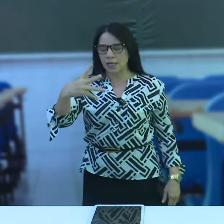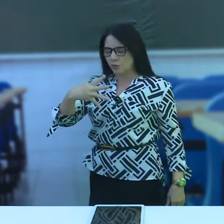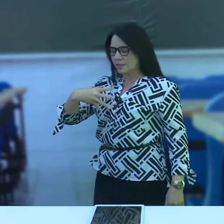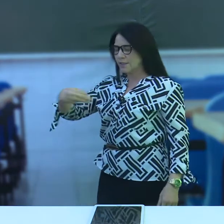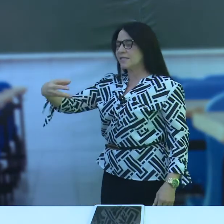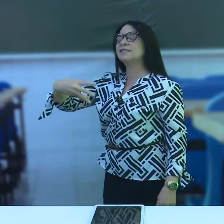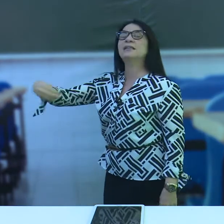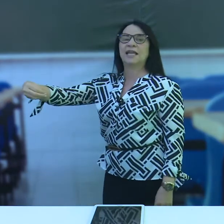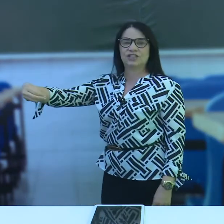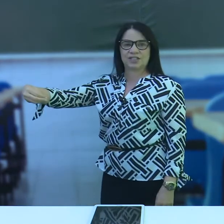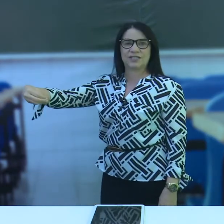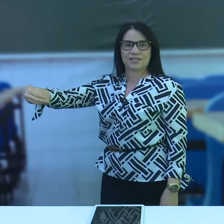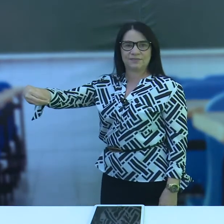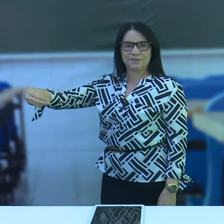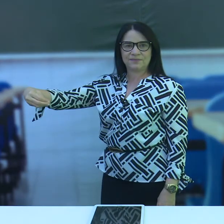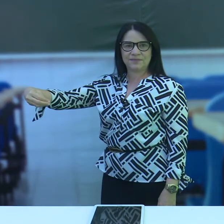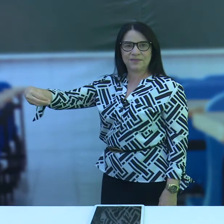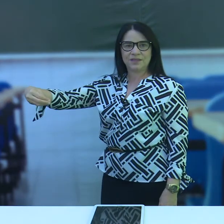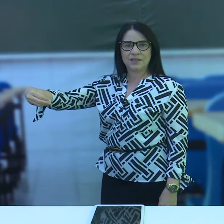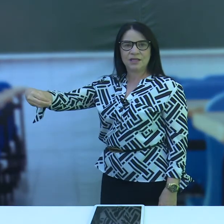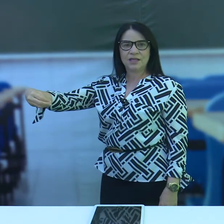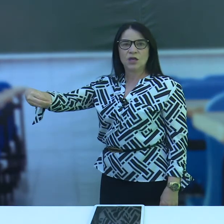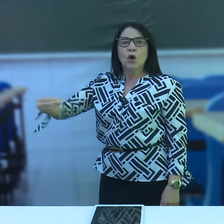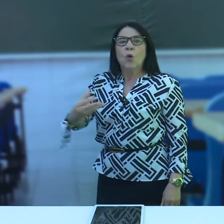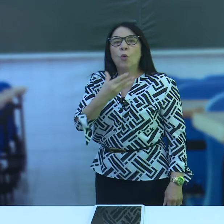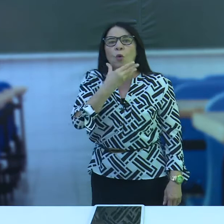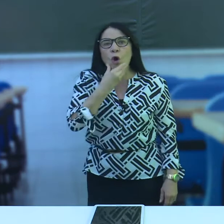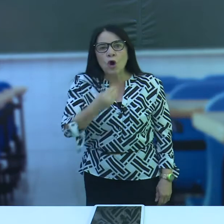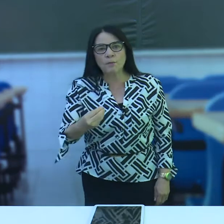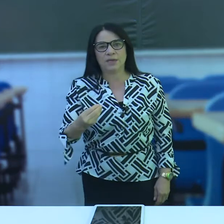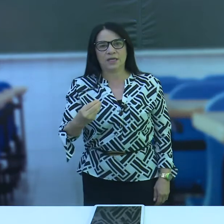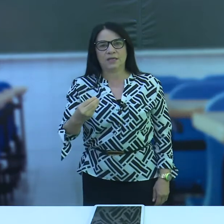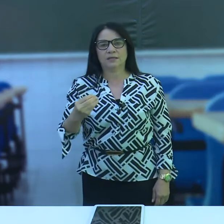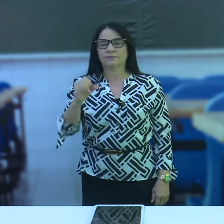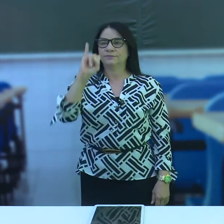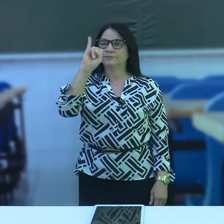seus descendentes. O homem